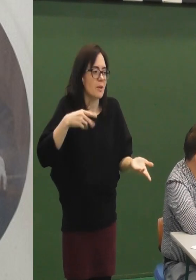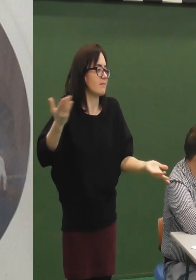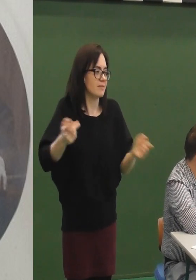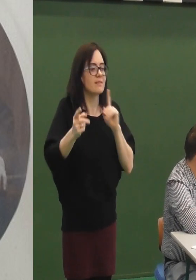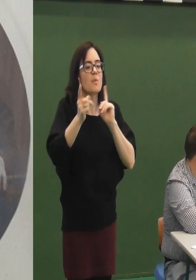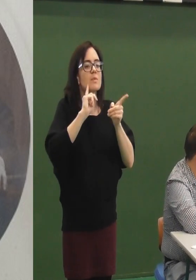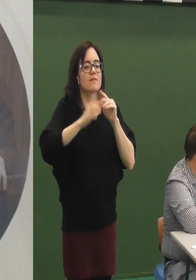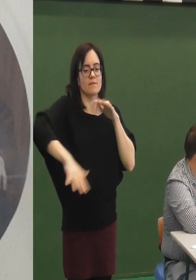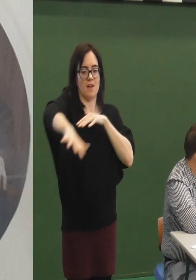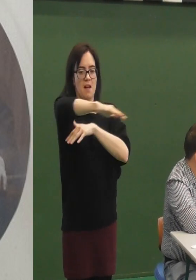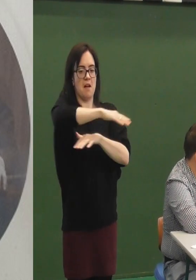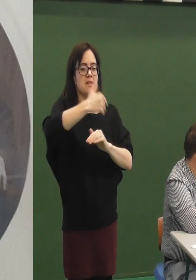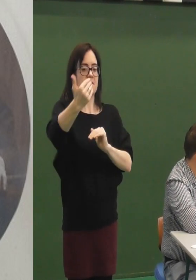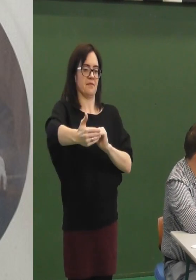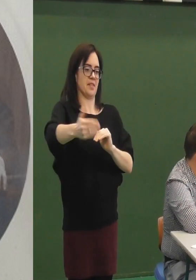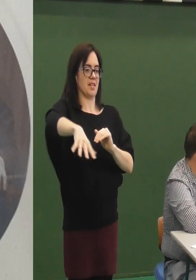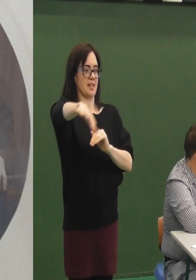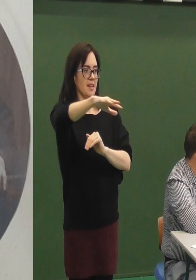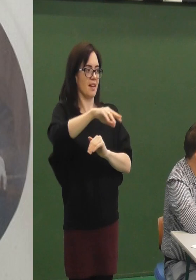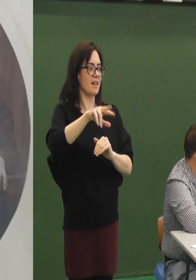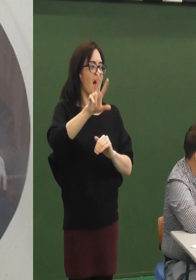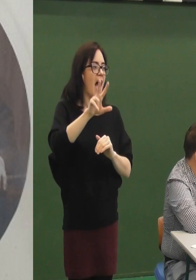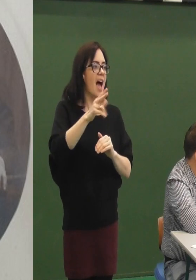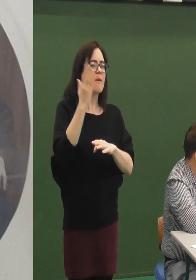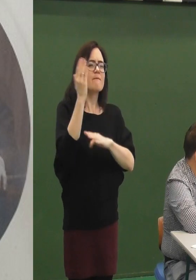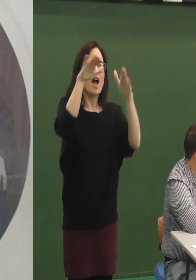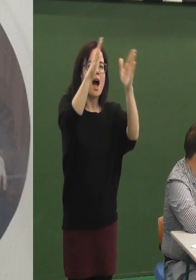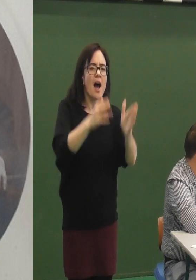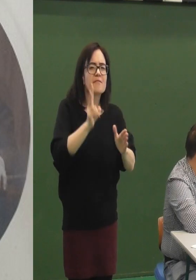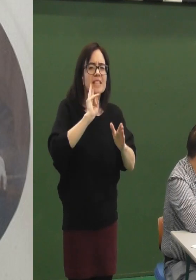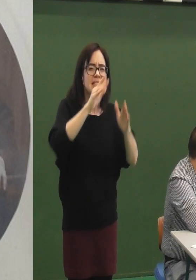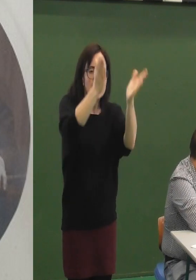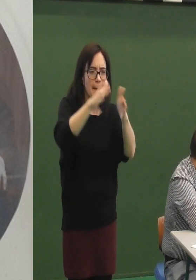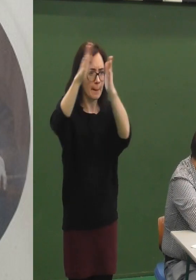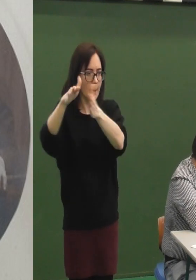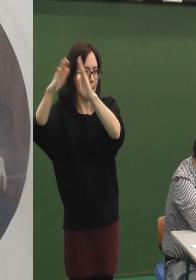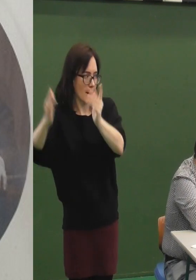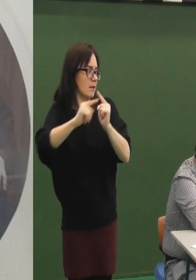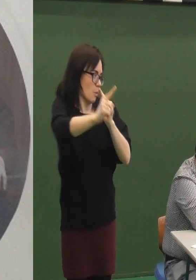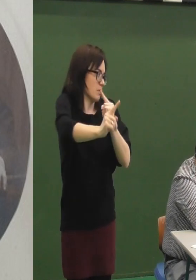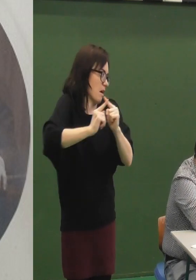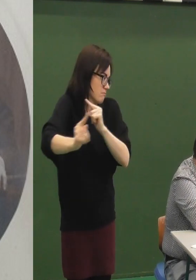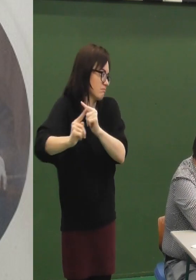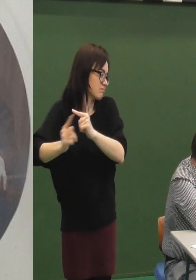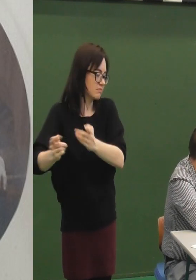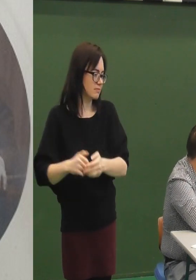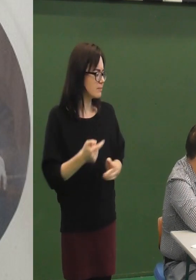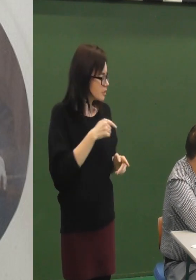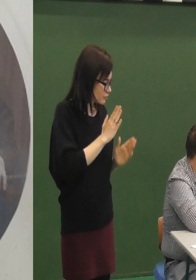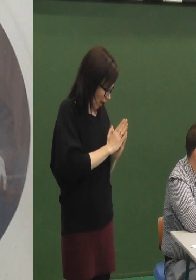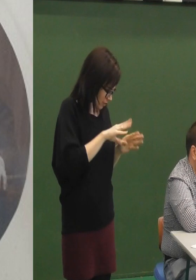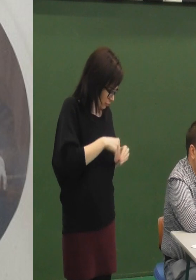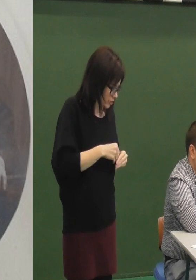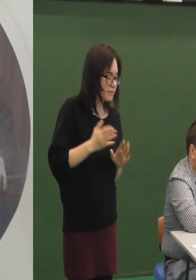volt 3 fal WC, és oda jártunk ki. És vallásos volt a család? Nem